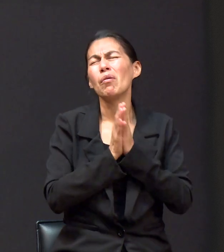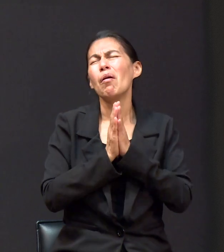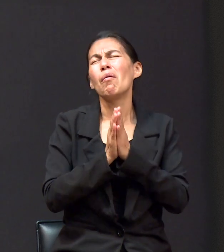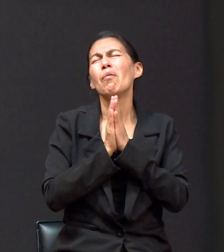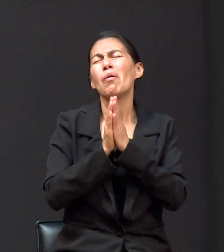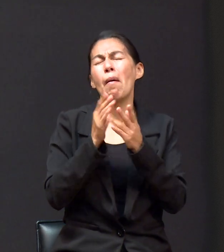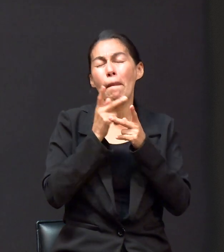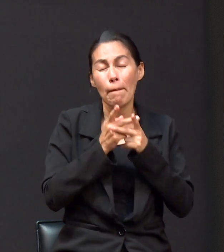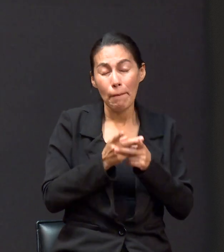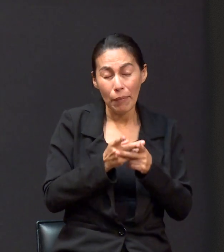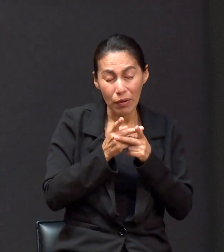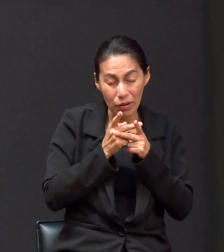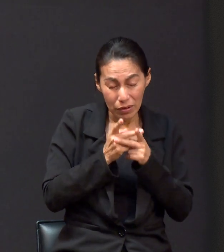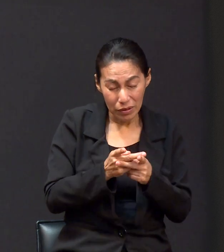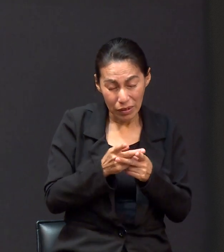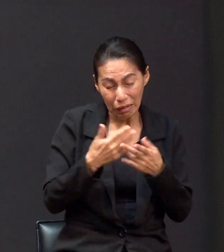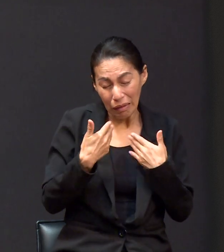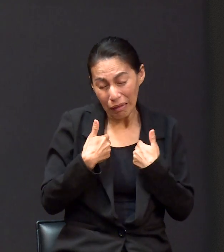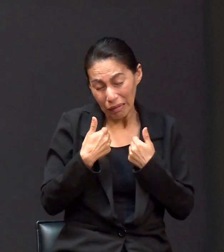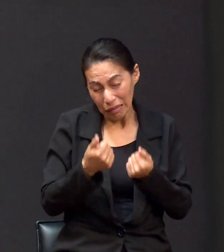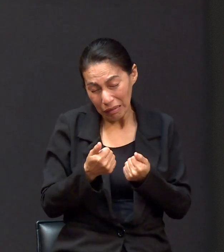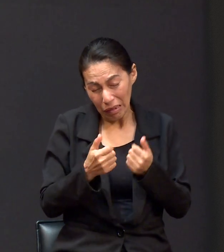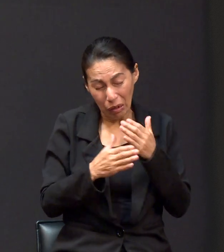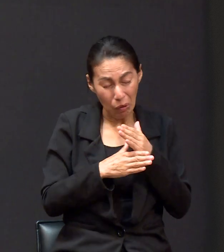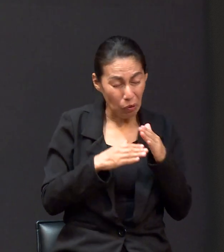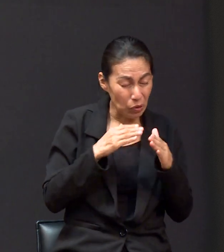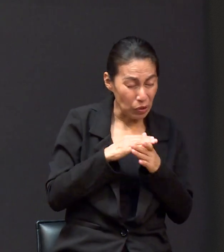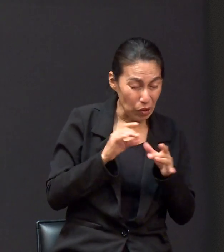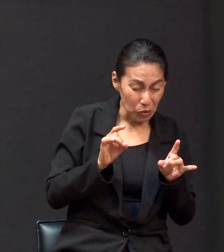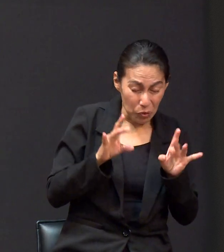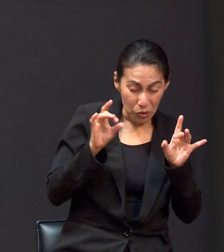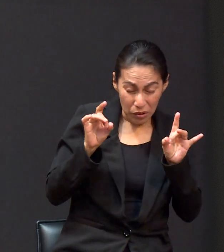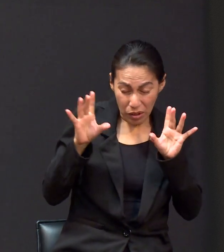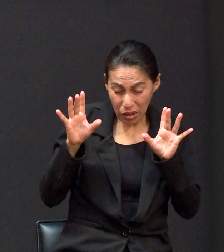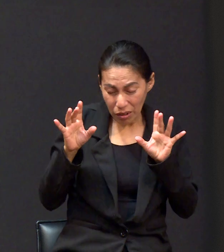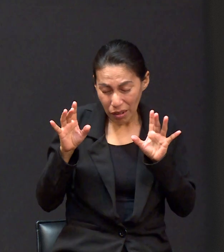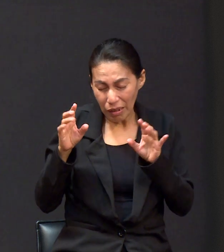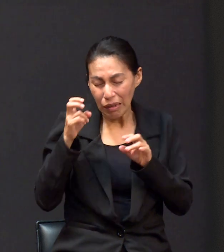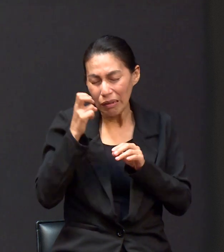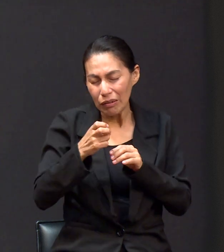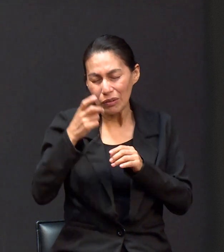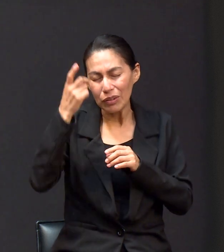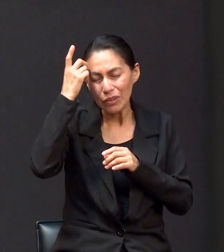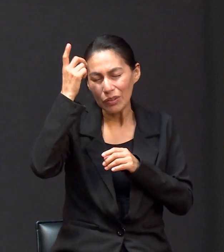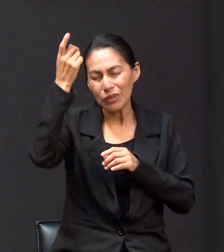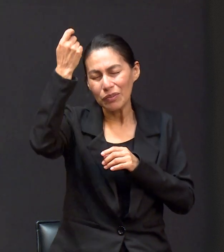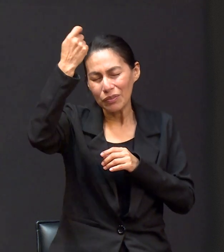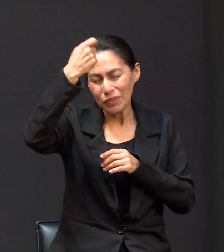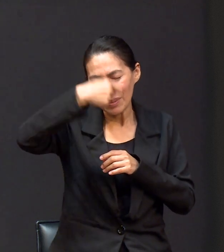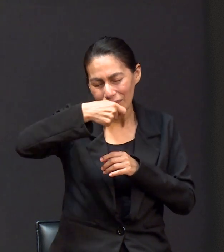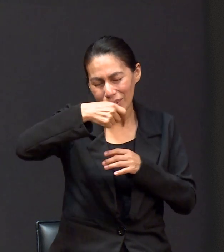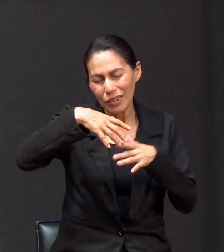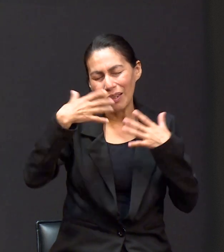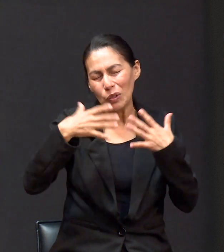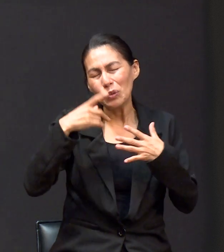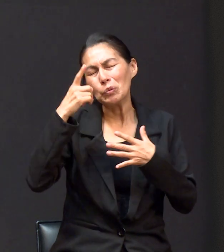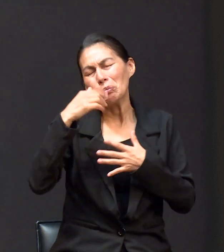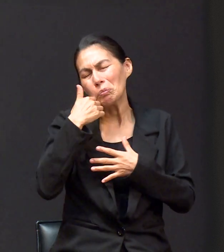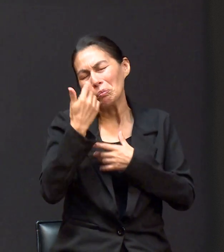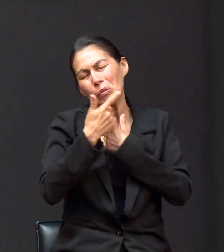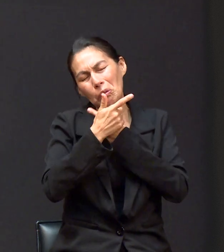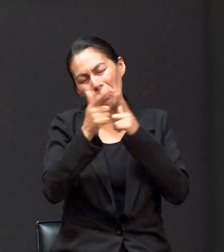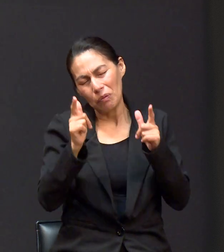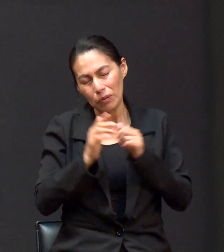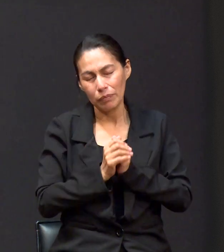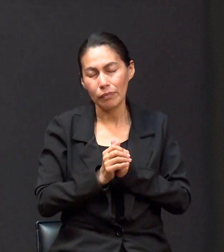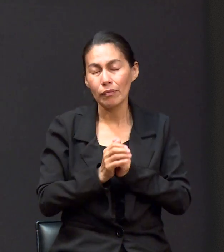resolvernos los problemas que tenemos, Señor. A veces hay que dejar que pasen algunas cosas para que venga la bendición que tú